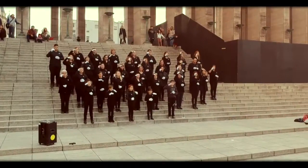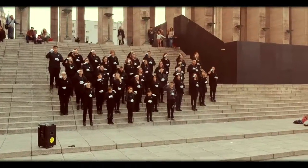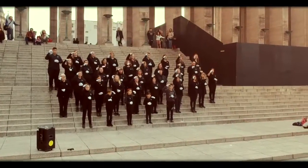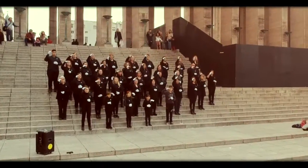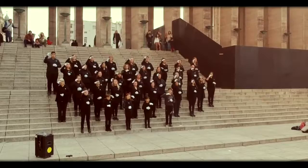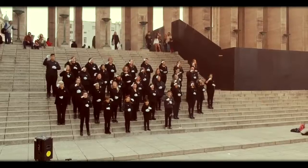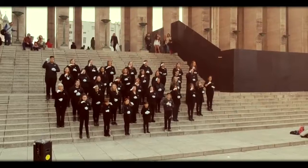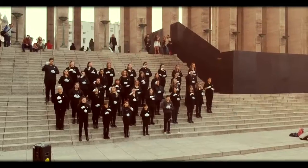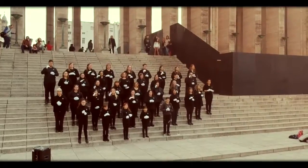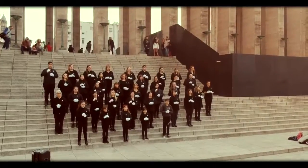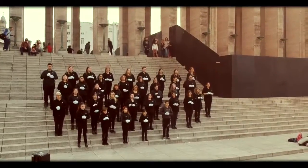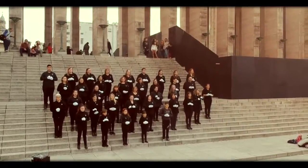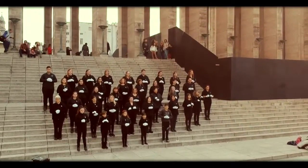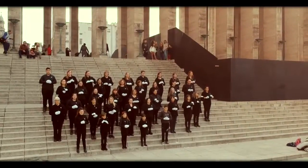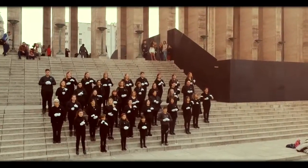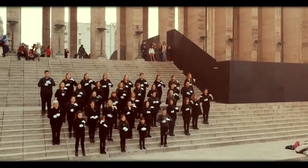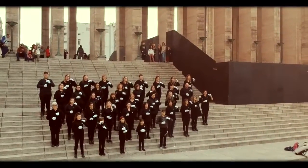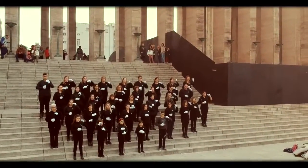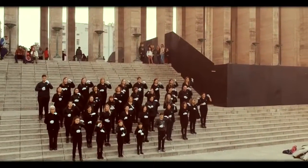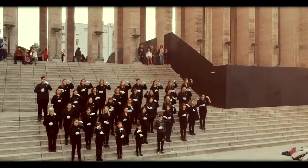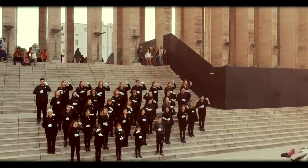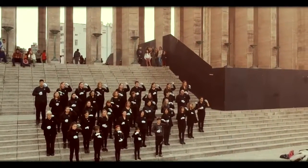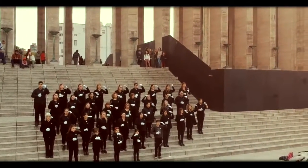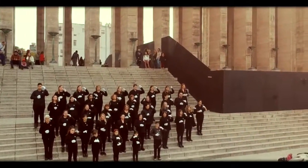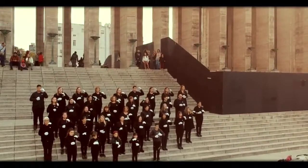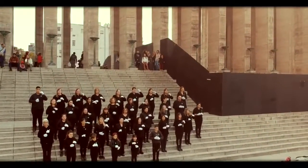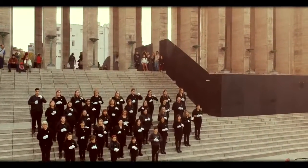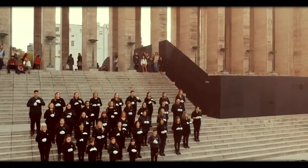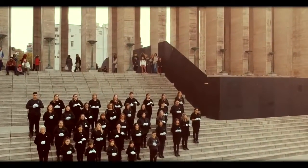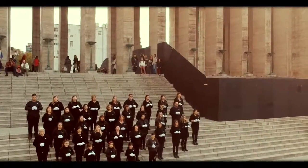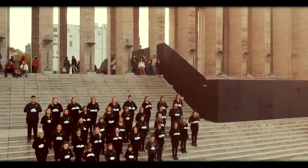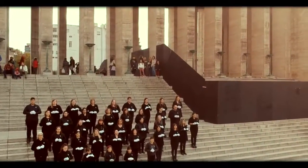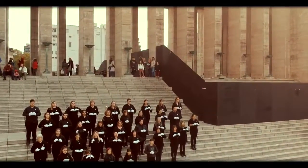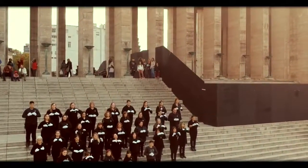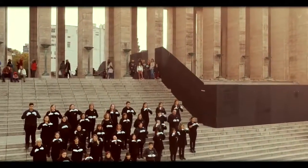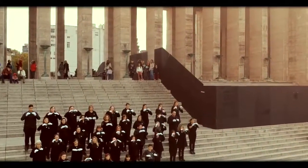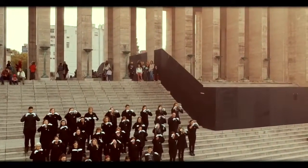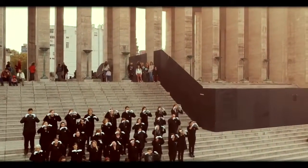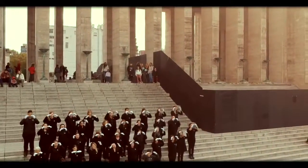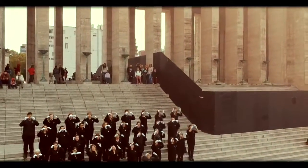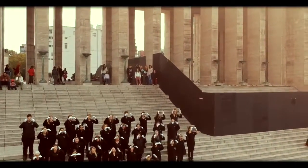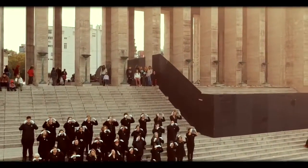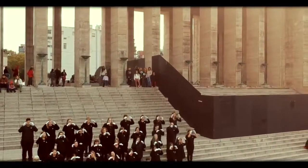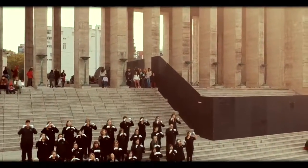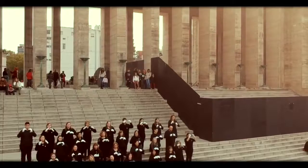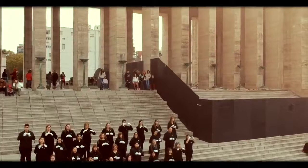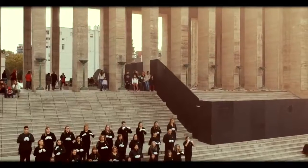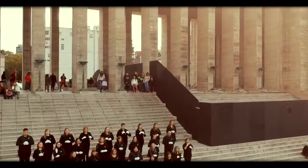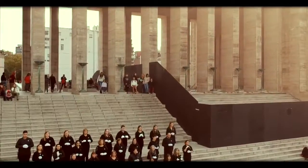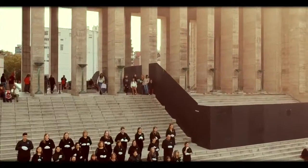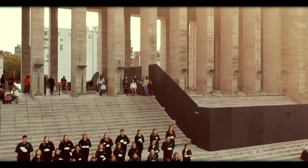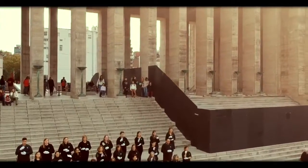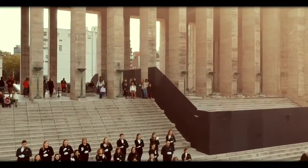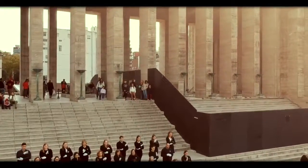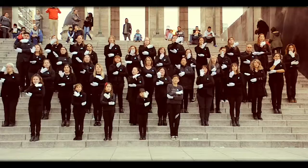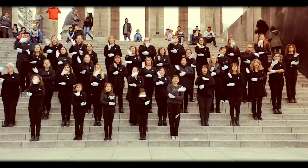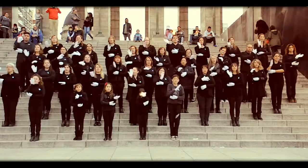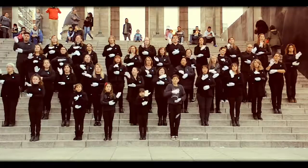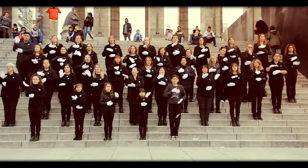Sube Sube Sube Sube Sube Sube Bandera